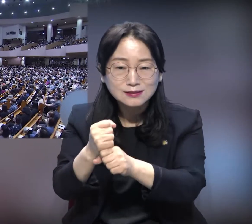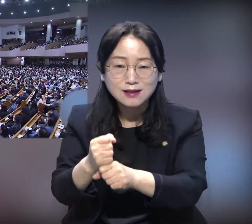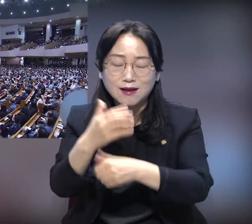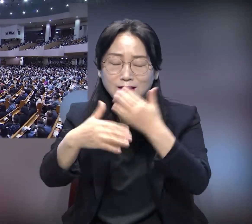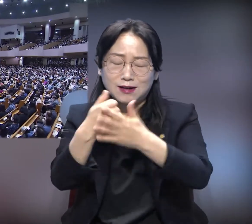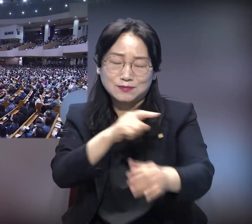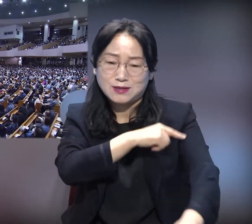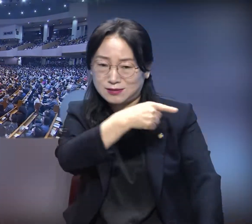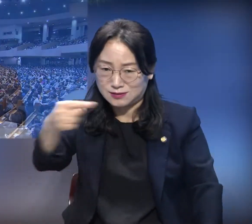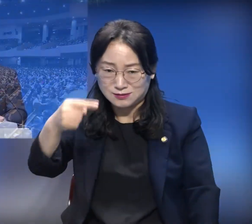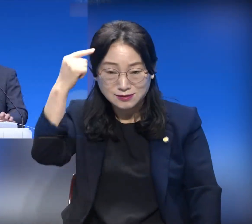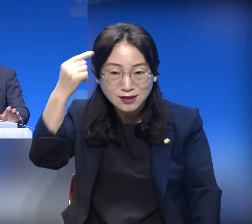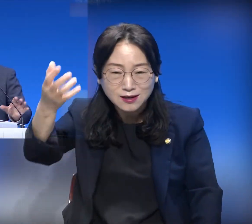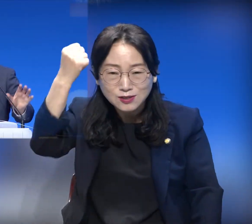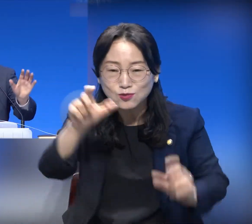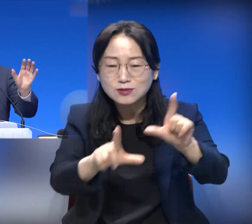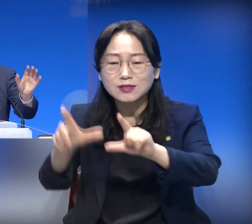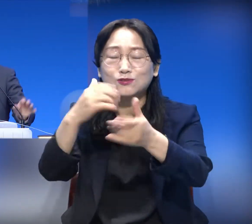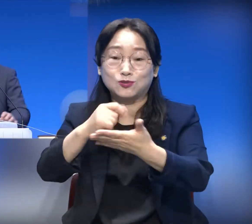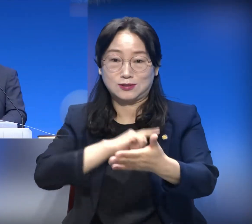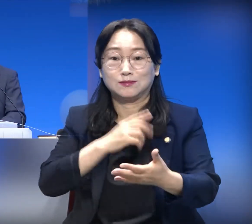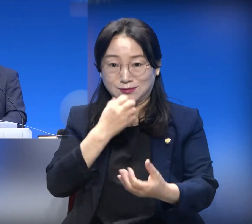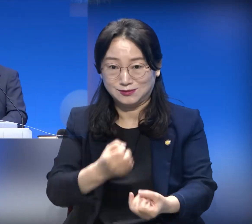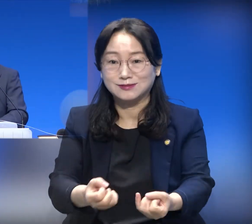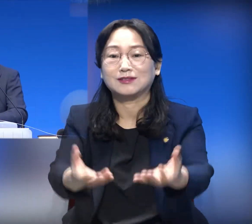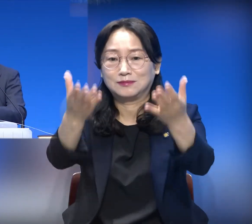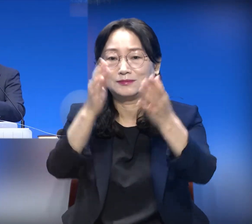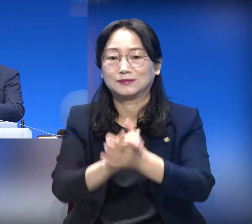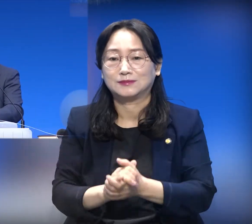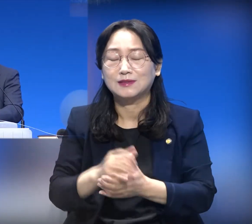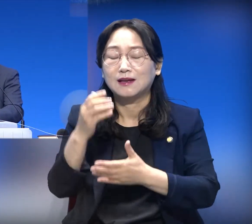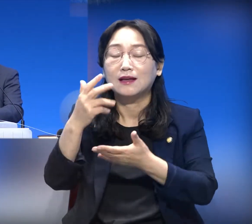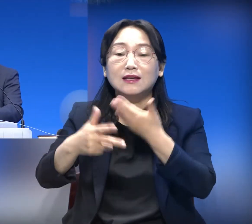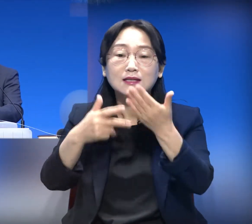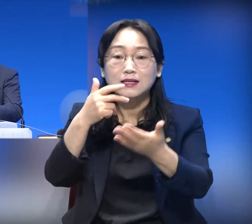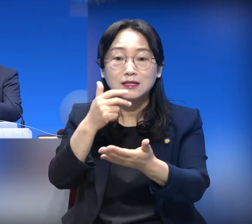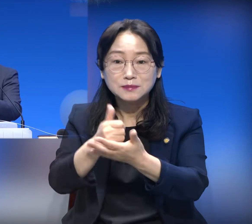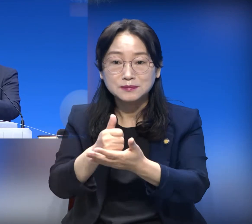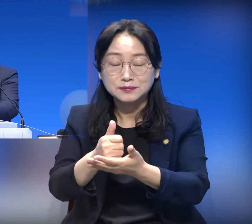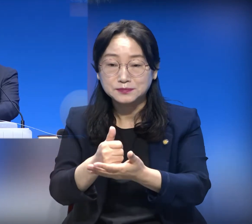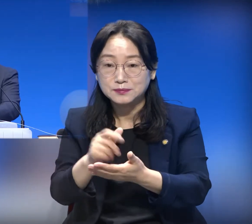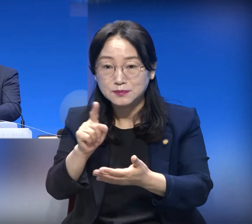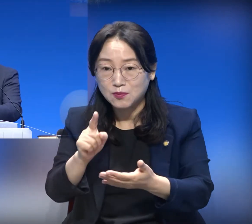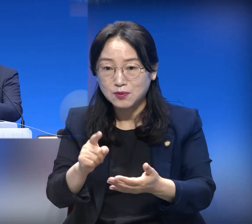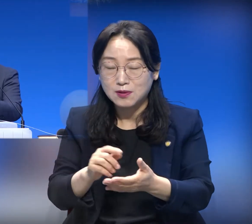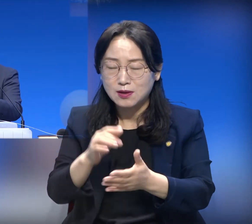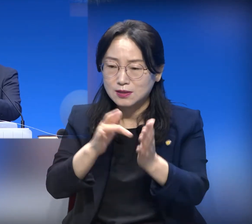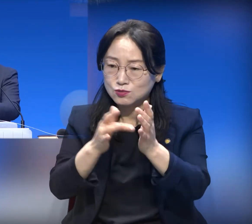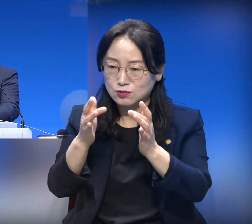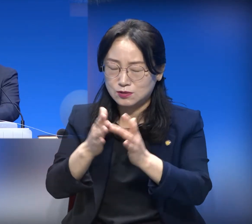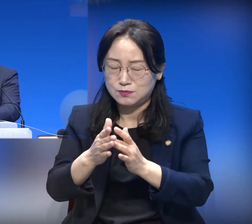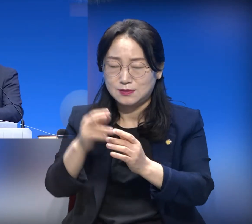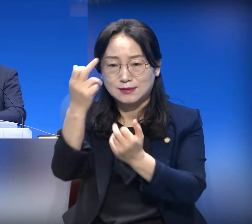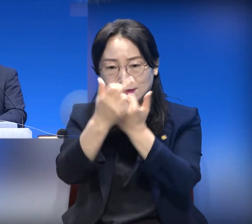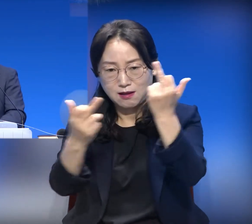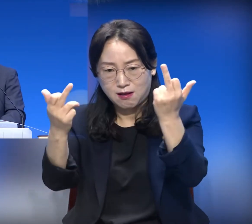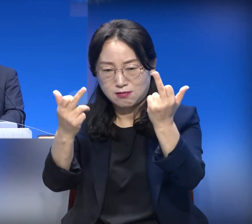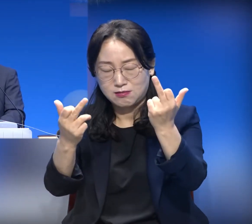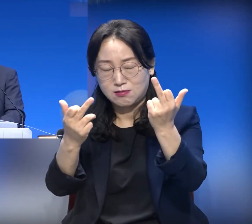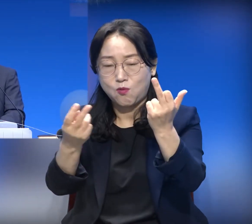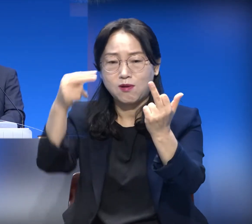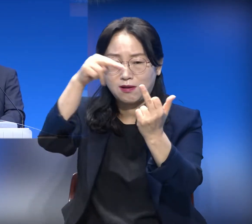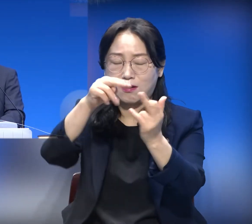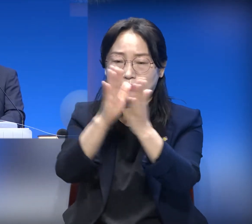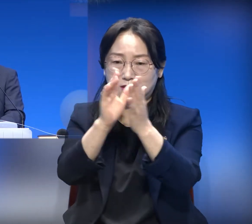삶을 살아가는 여러분 모두가 되기를 주님의 이름으로 축원합니다. 예수님께서 산상수훈에서 직접 많은